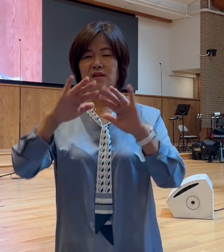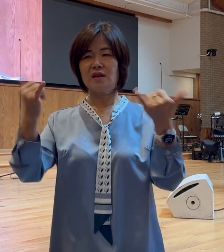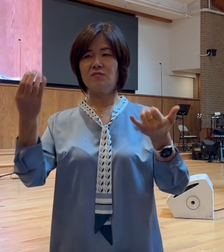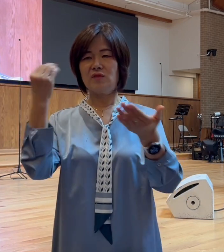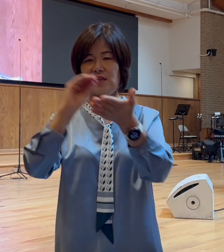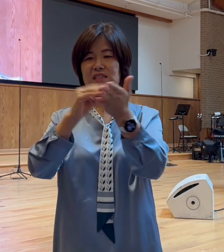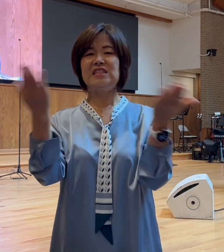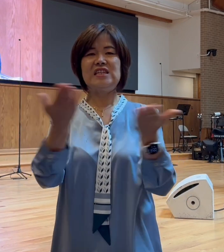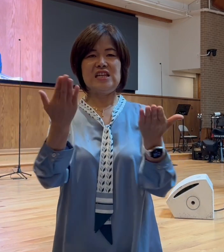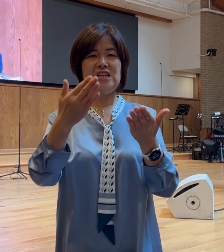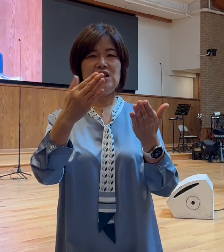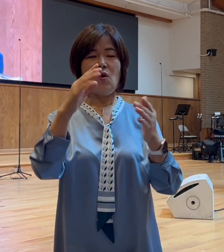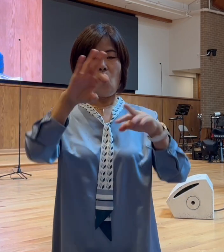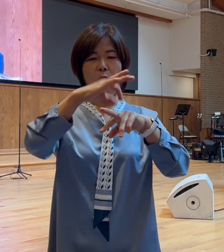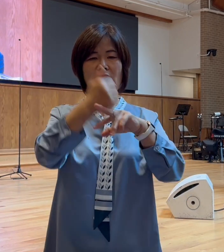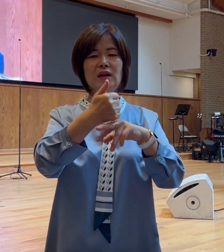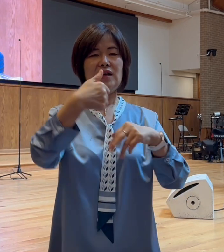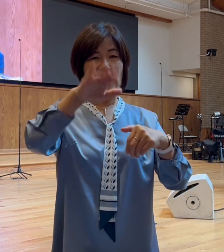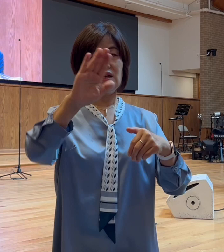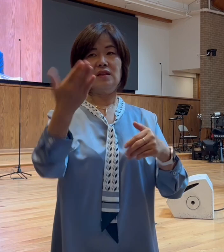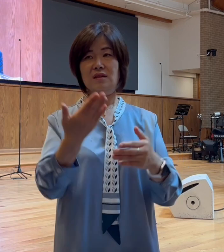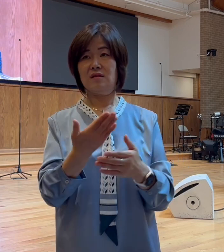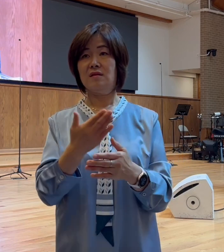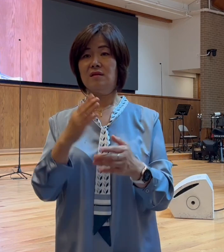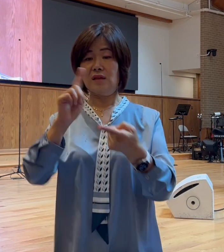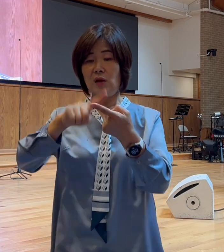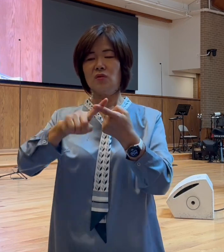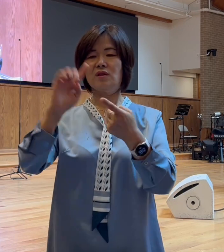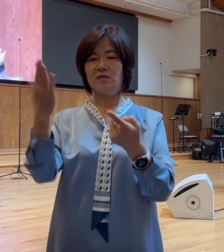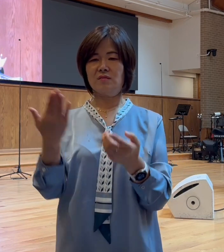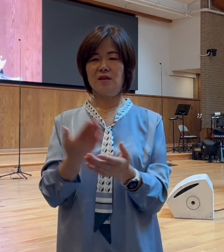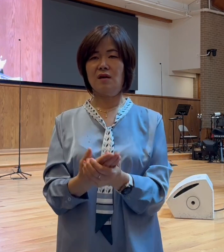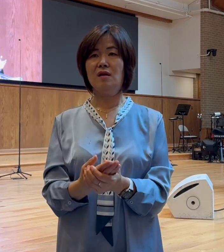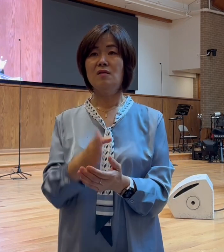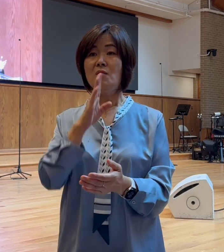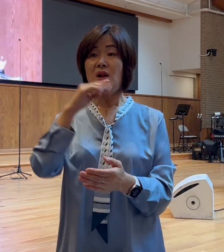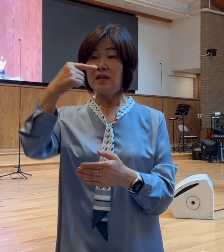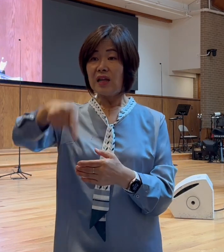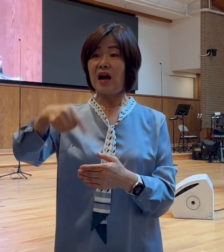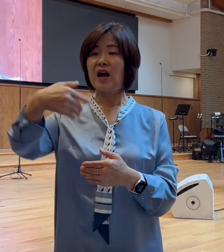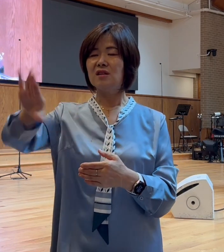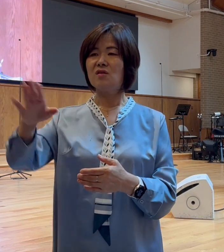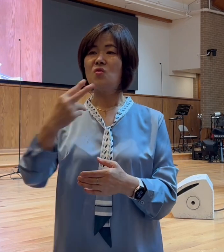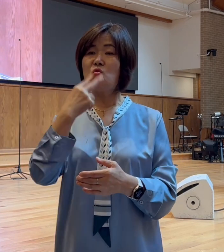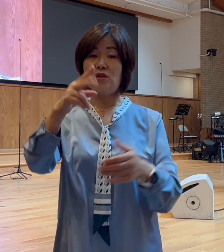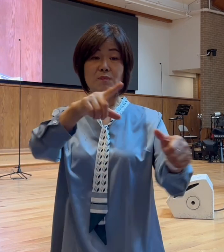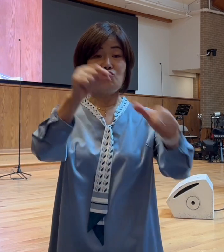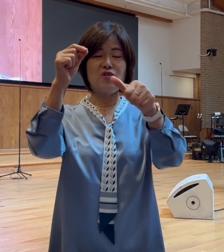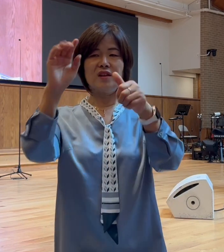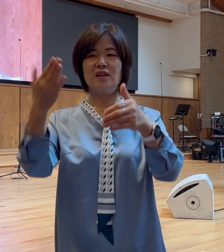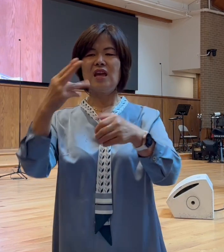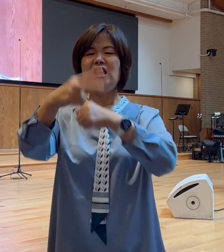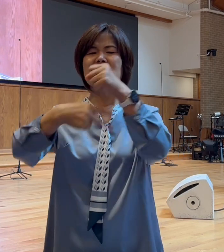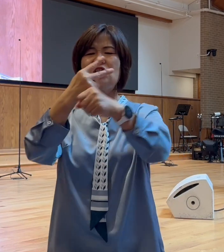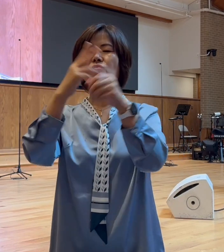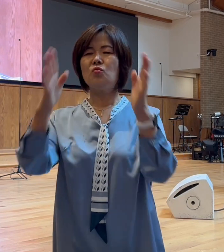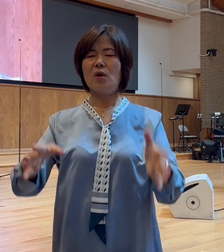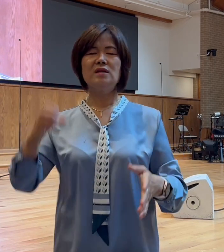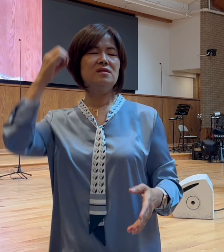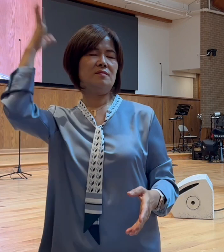복직될 거다 했는데 그대로 되었습니다. 그러면 이 인간 나가가지고 요셉을 구해내는데 2년 동안